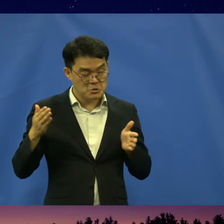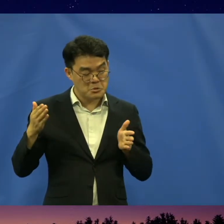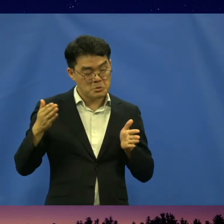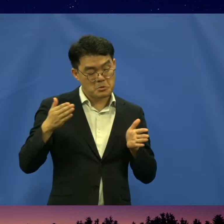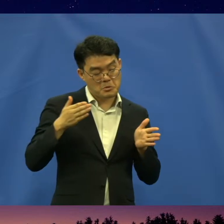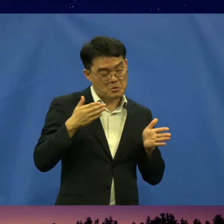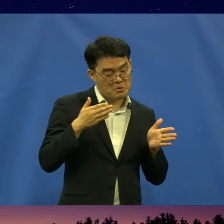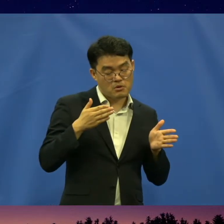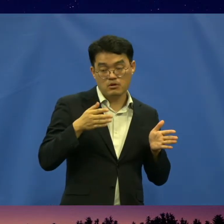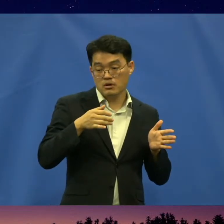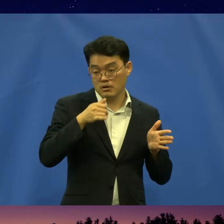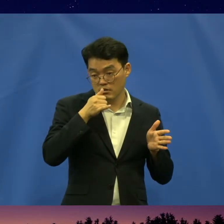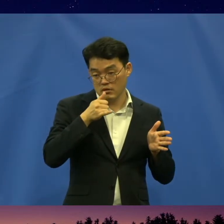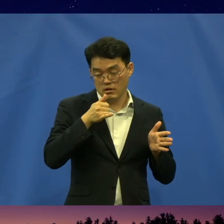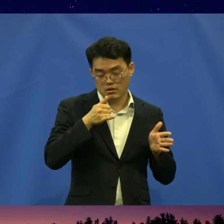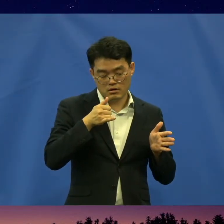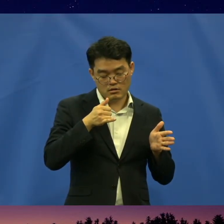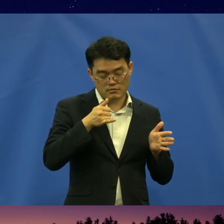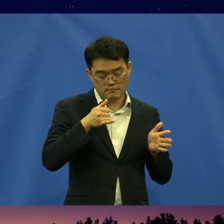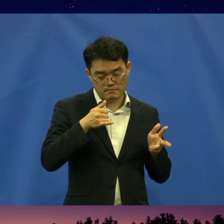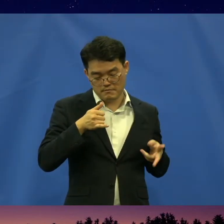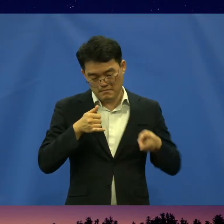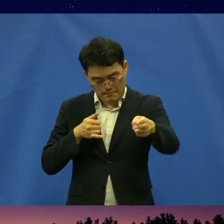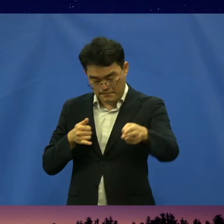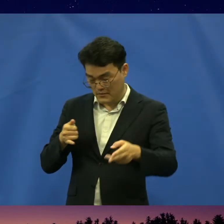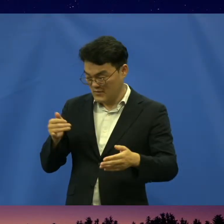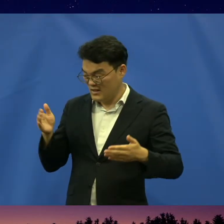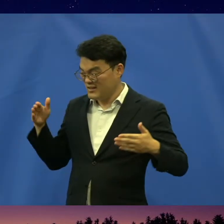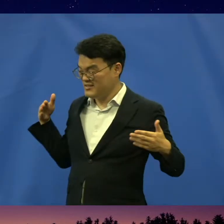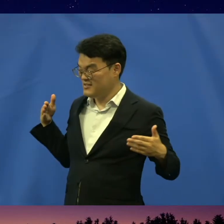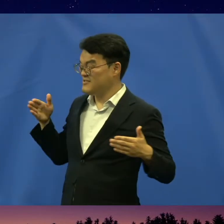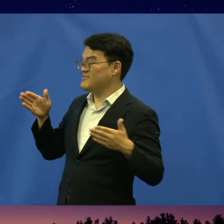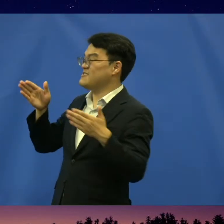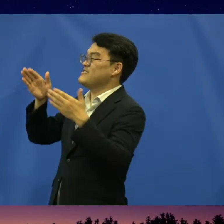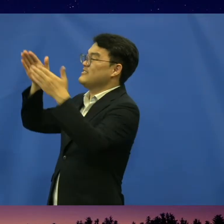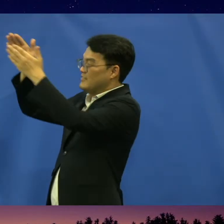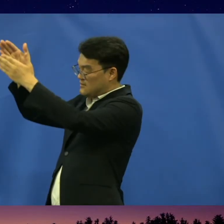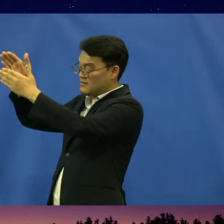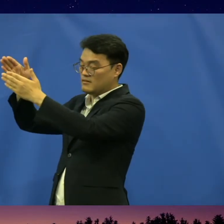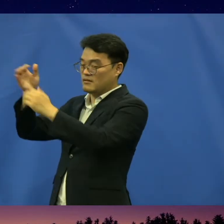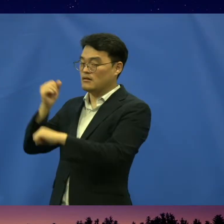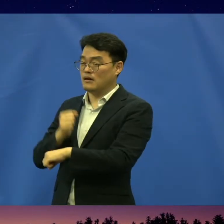있는데 그것을 하나님에게로 옮겨 놓는 게 기도예요.